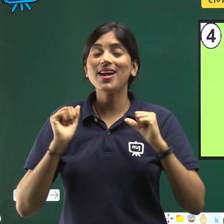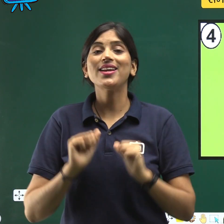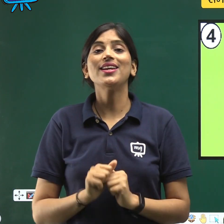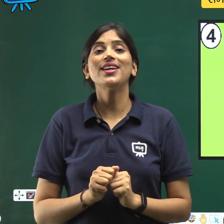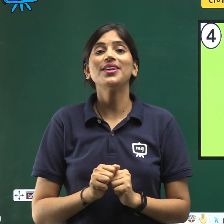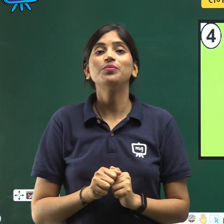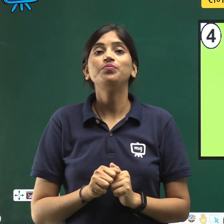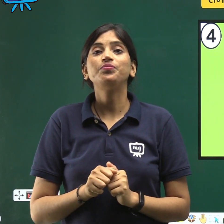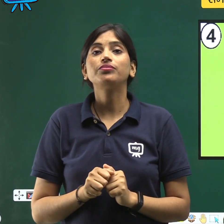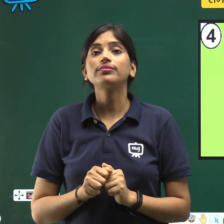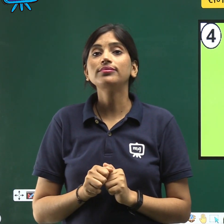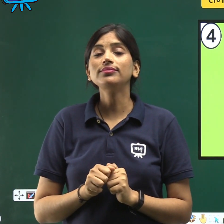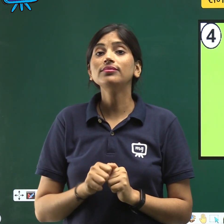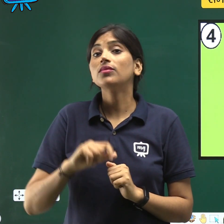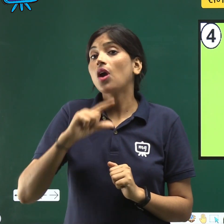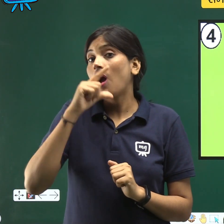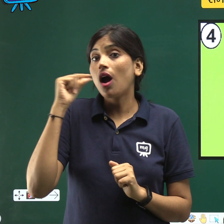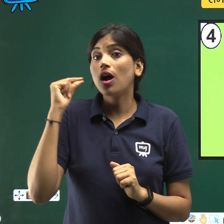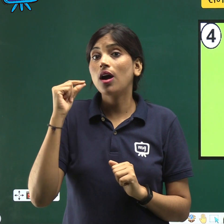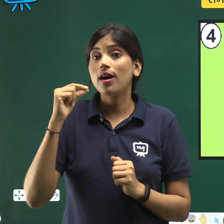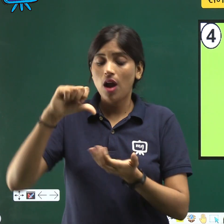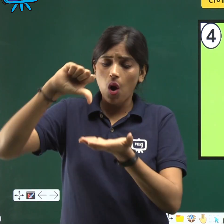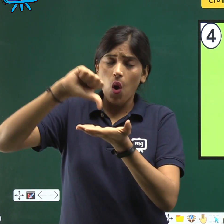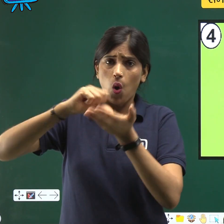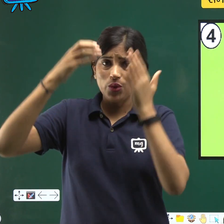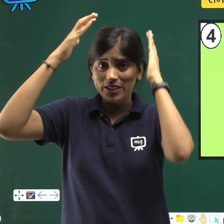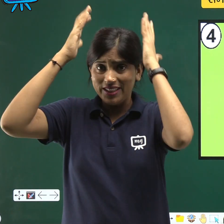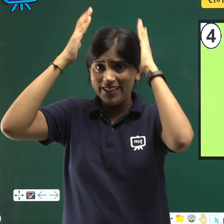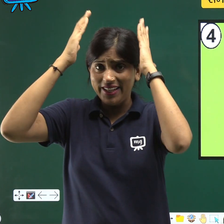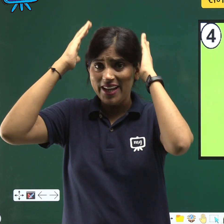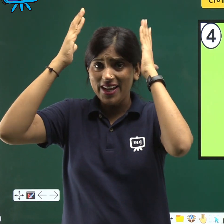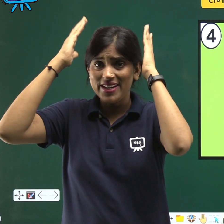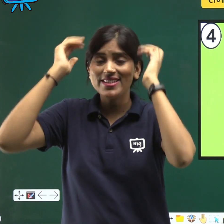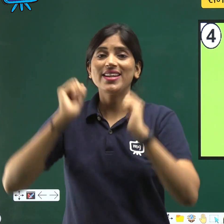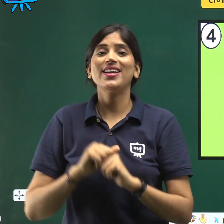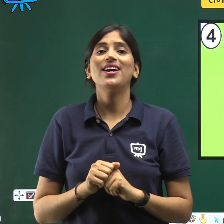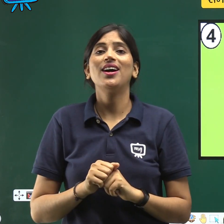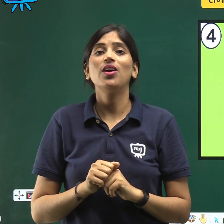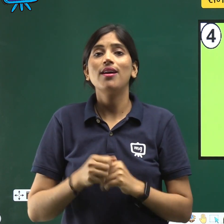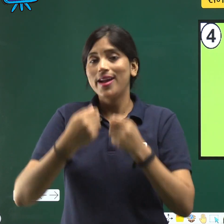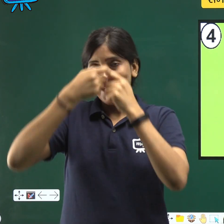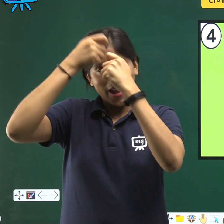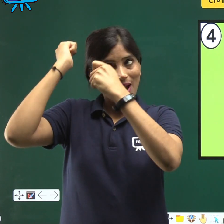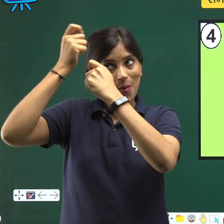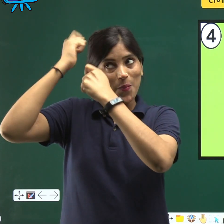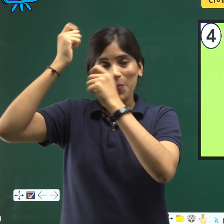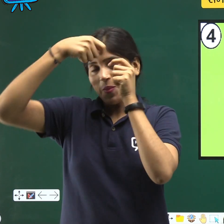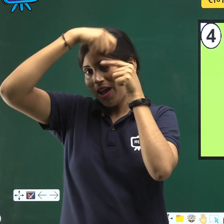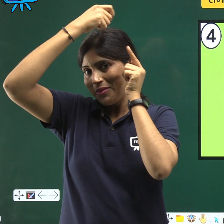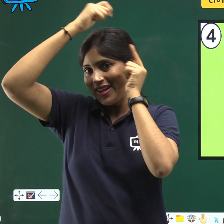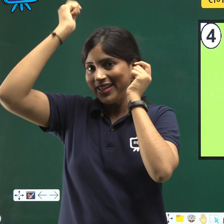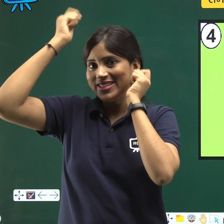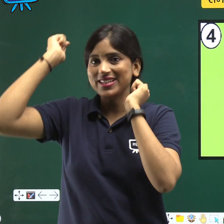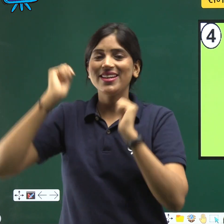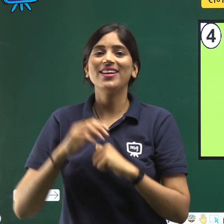पहनने चाहिए और तेल लगाना चाहिए। बाल बनाने